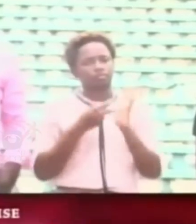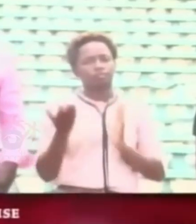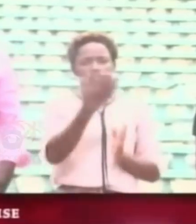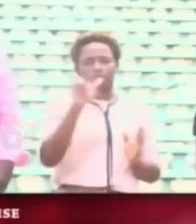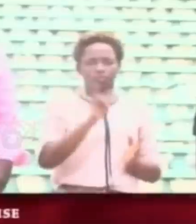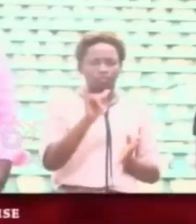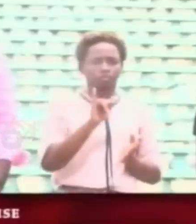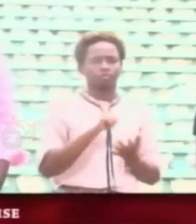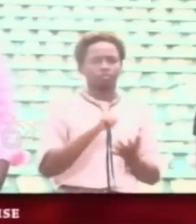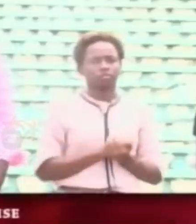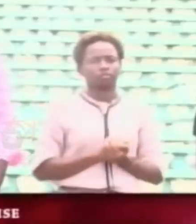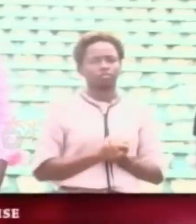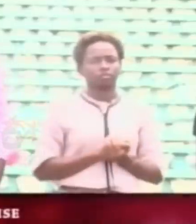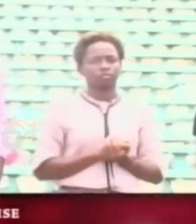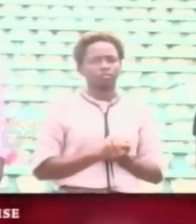oui, non.